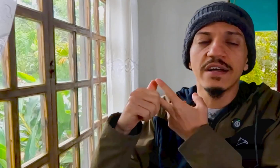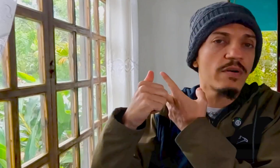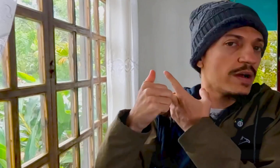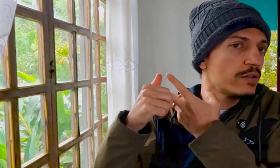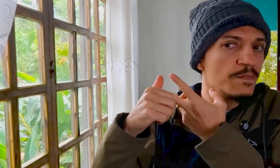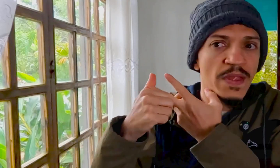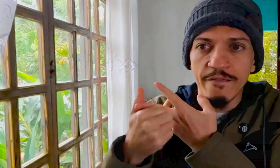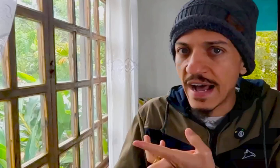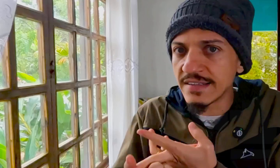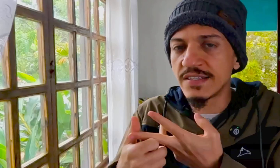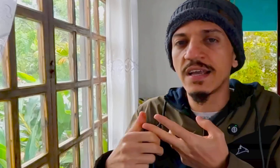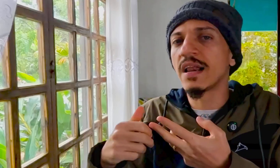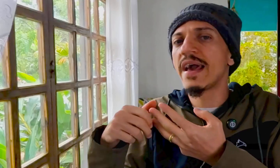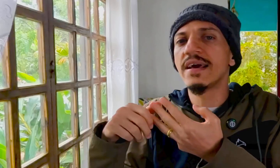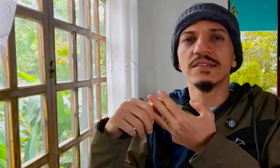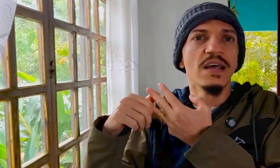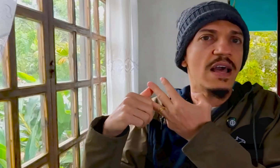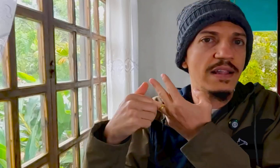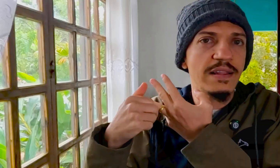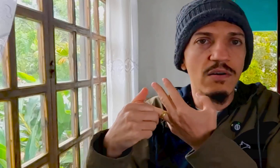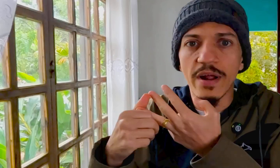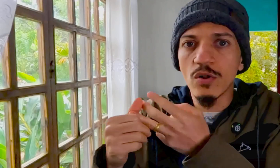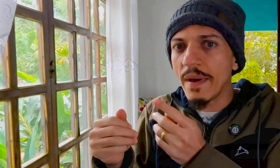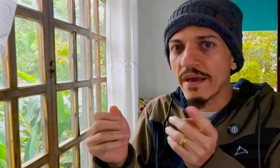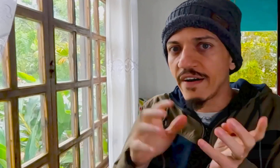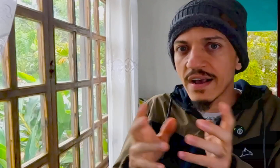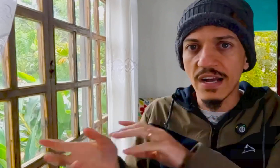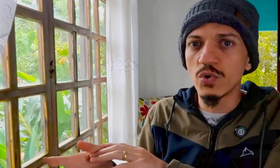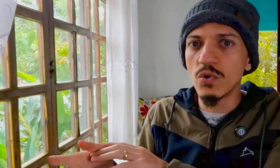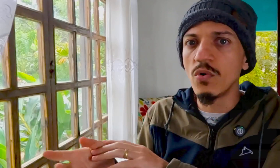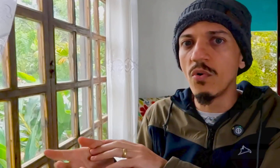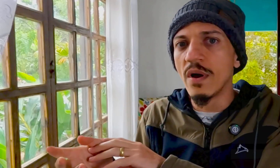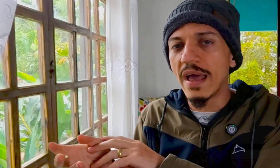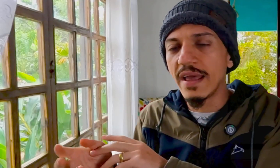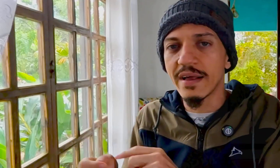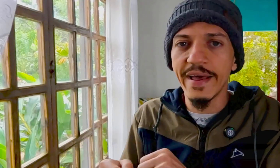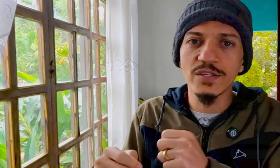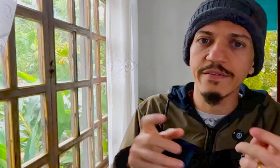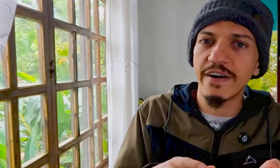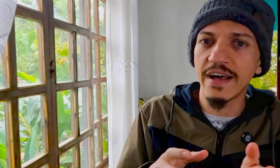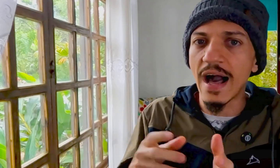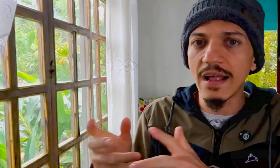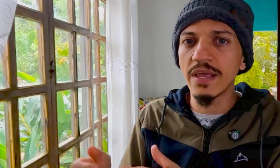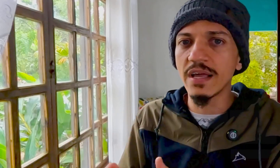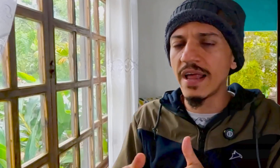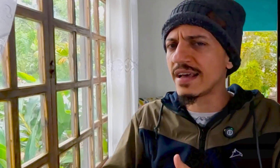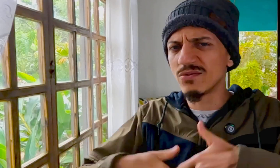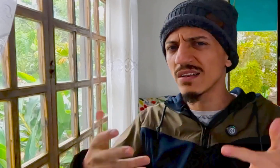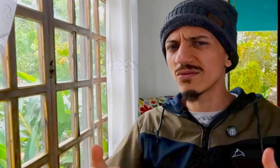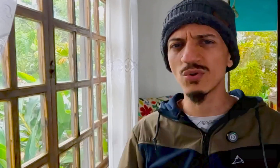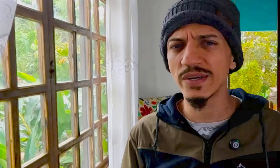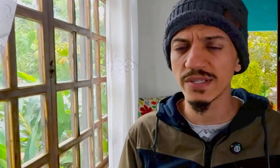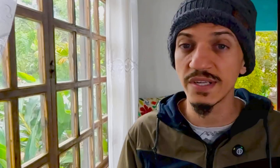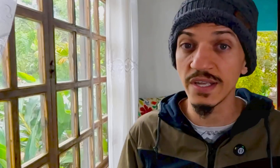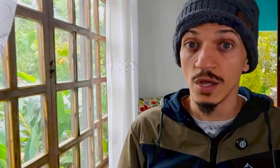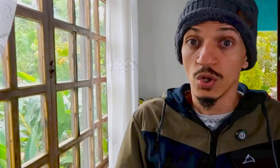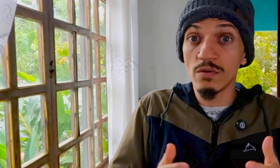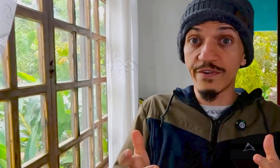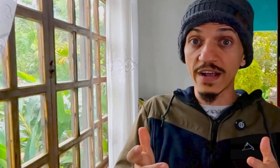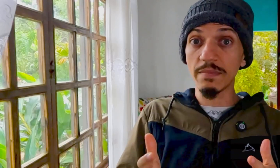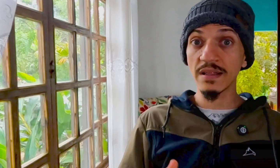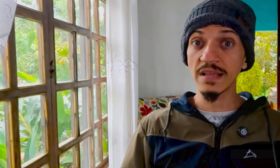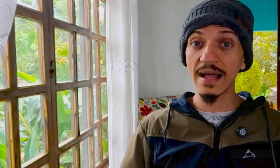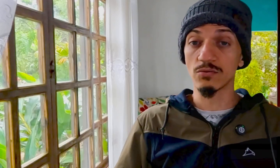palavras, decorando frases em inglês, decorando como é que fala cachorro em inglês, como é que fala gato em inglês, um tanto de coisa assim,